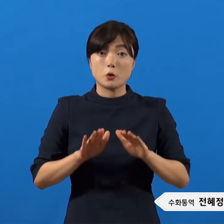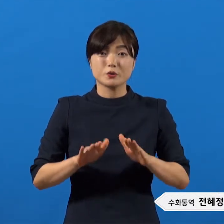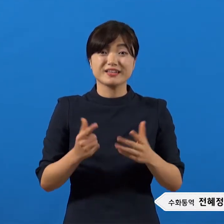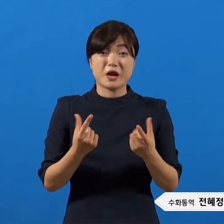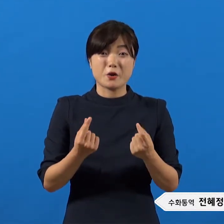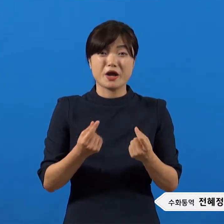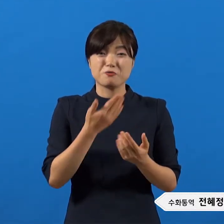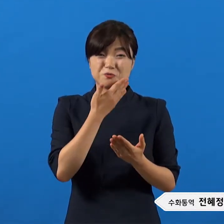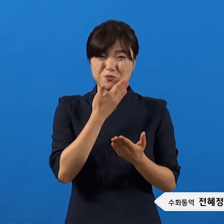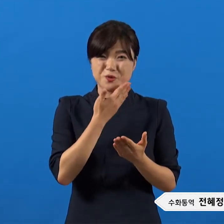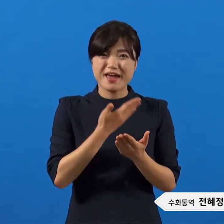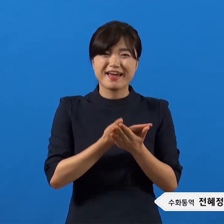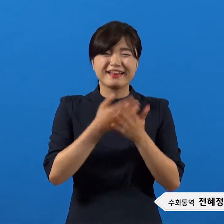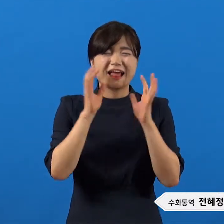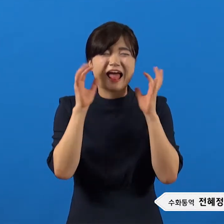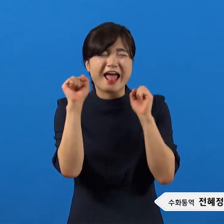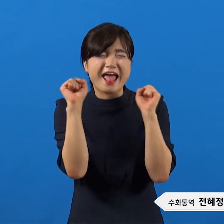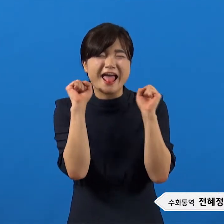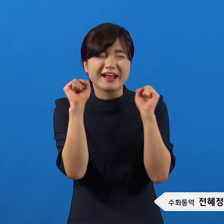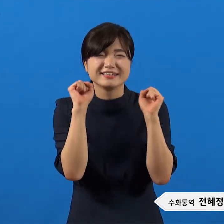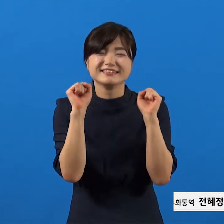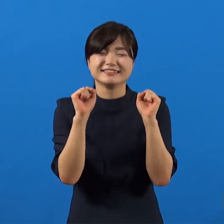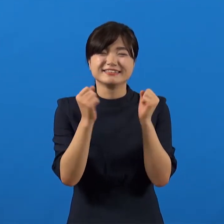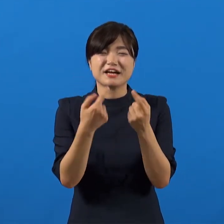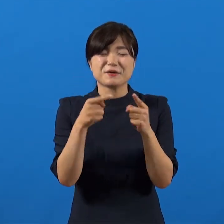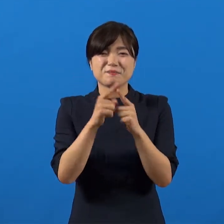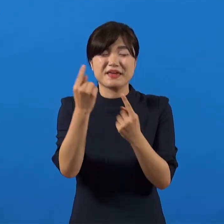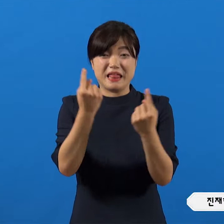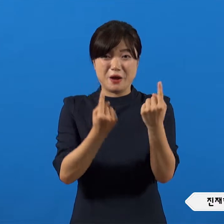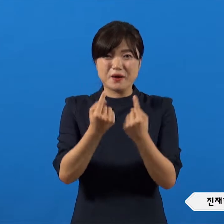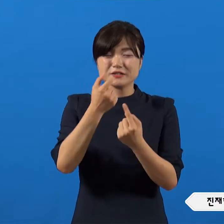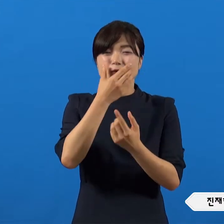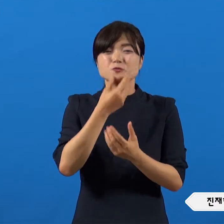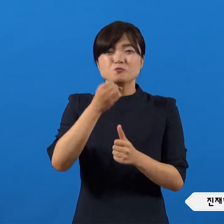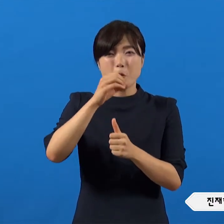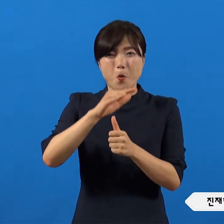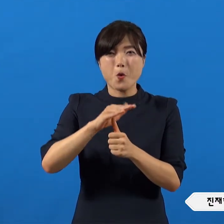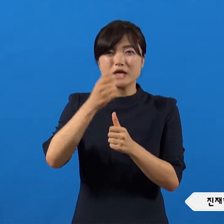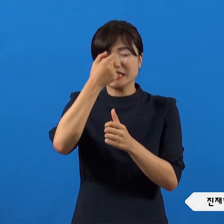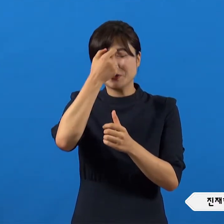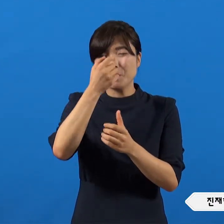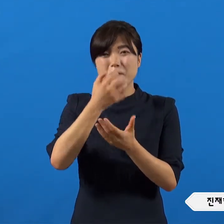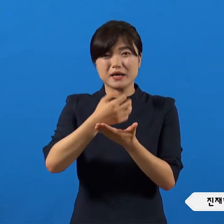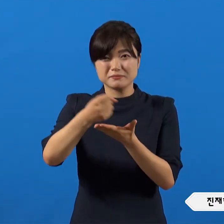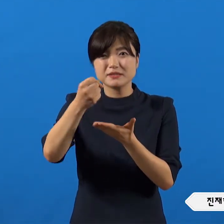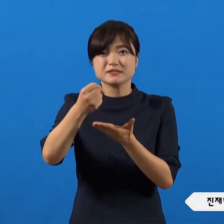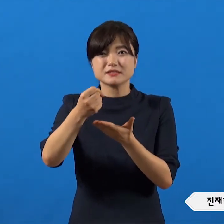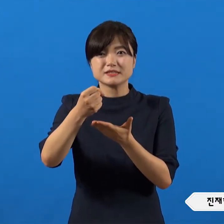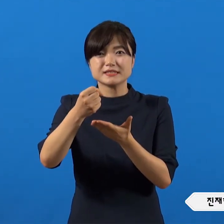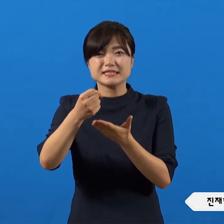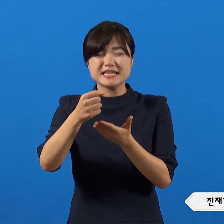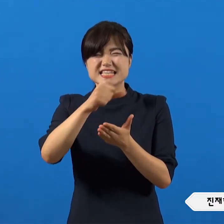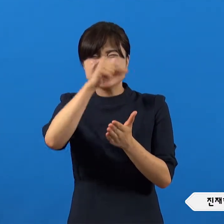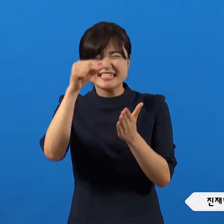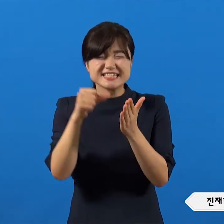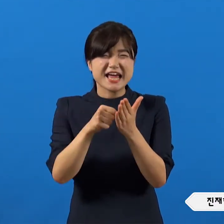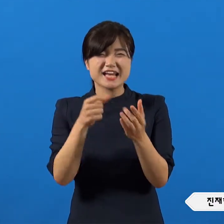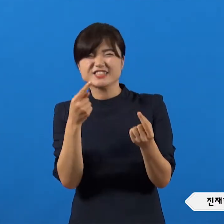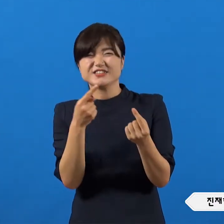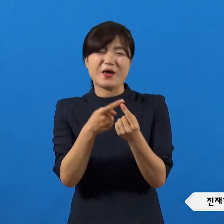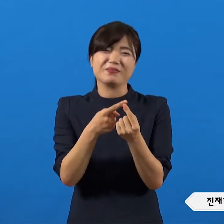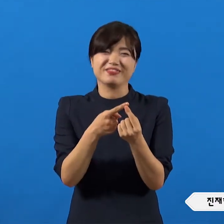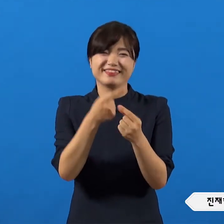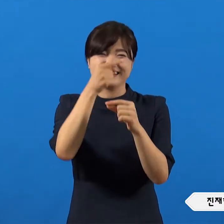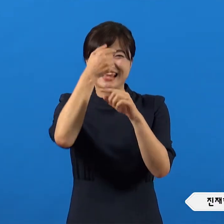오늘 이렇게 귀한 또 유아들이 처음 나와서 함께 축복 기도를 받으면서 그들의 인생의 제일 첫 번째 교회에